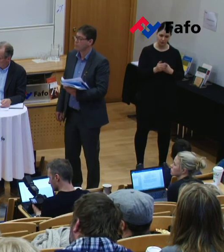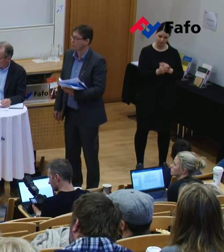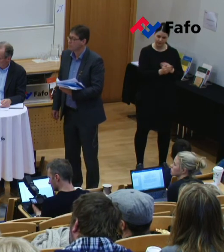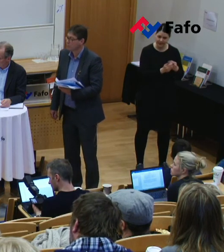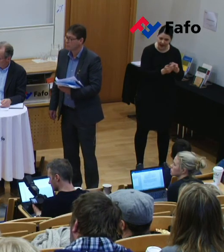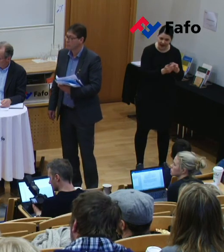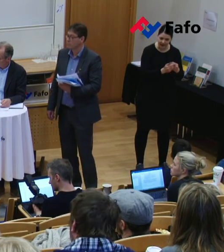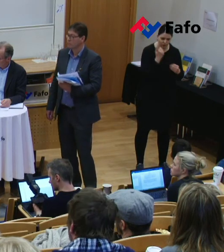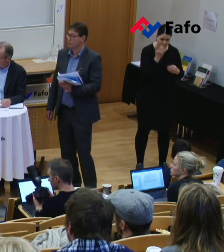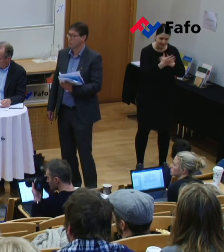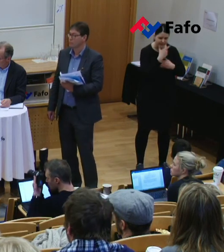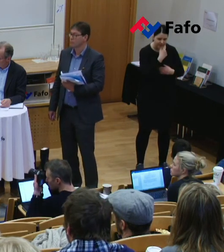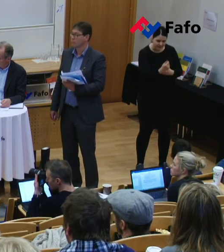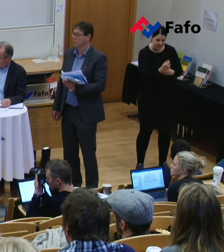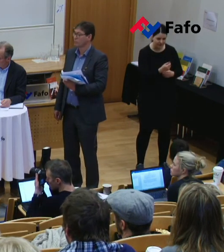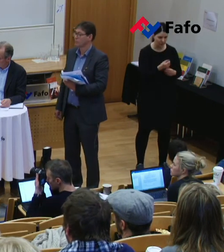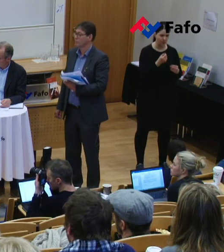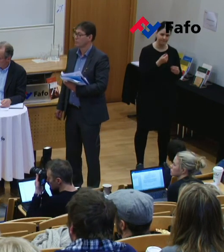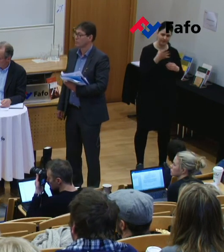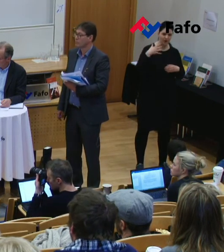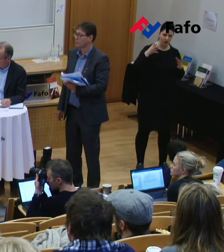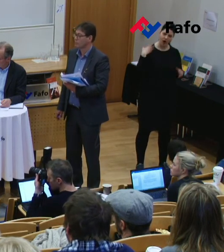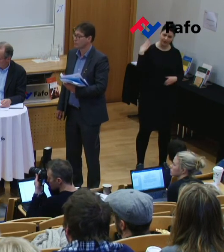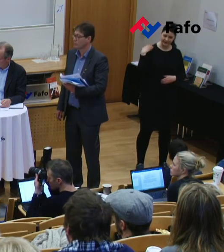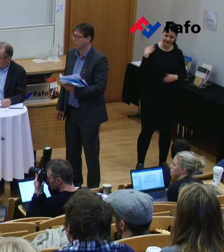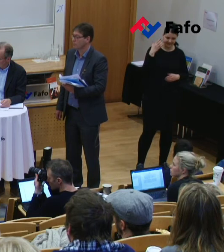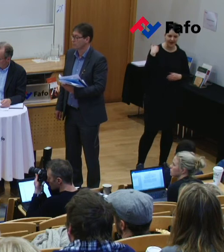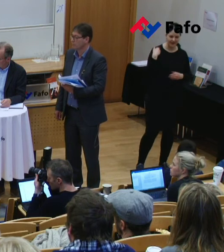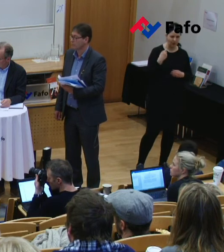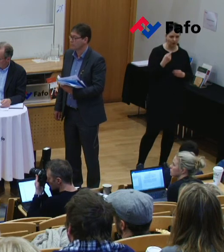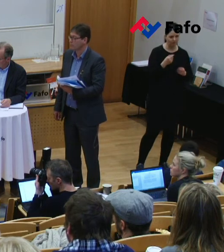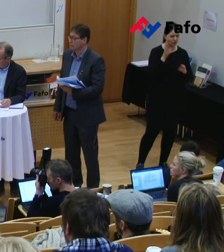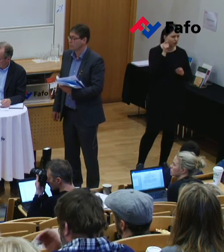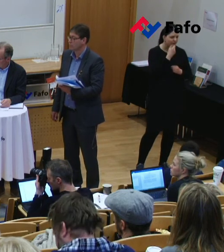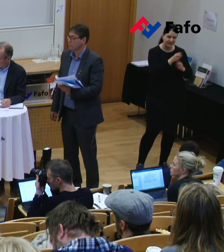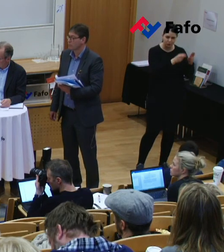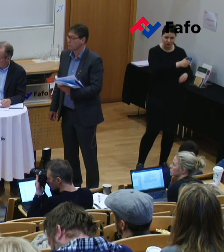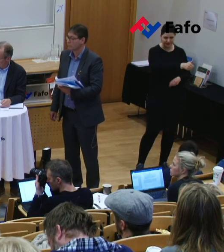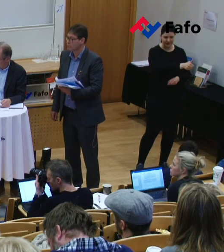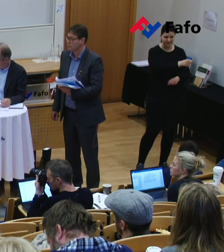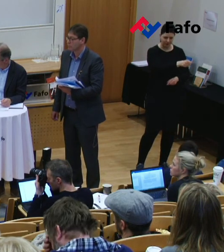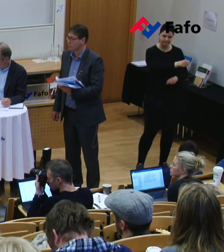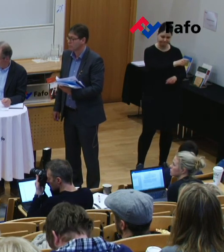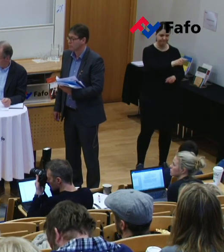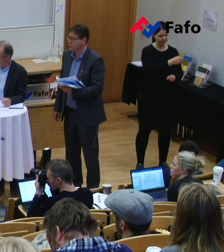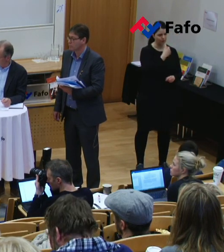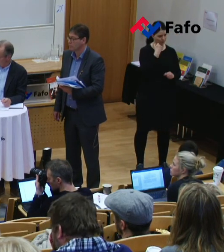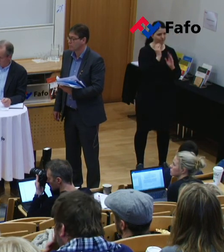på, bli kjent, anerkjenne og lytte til det brukeren selv mener, så kommer vi jo ganske